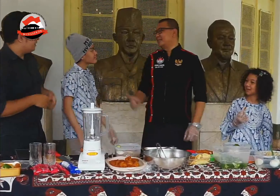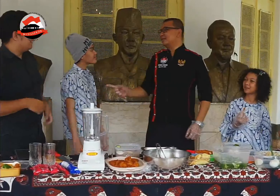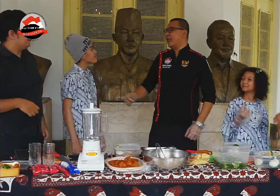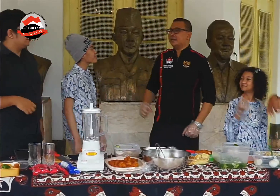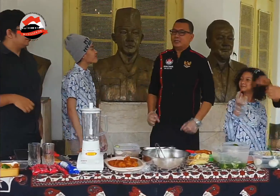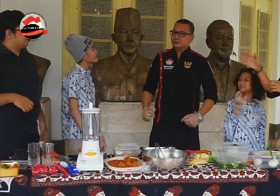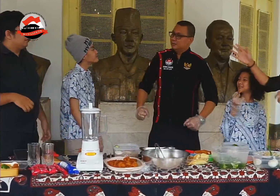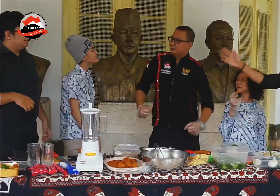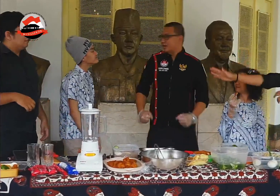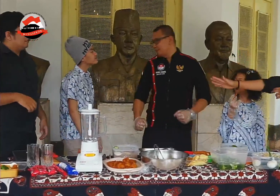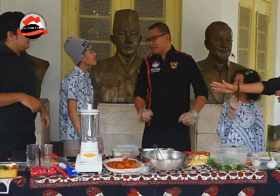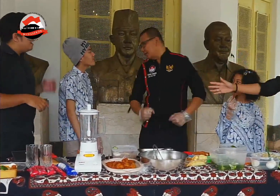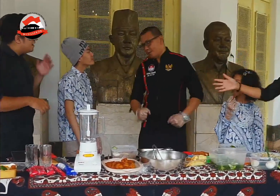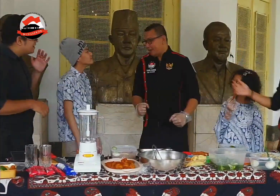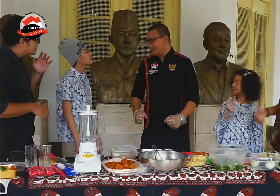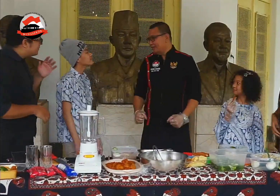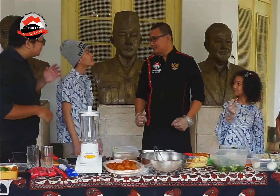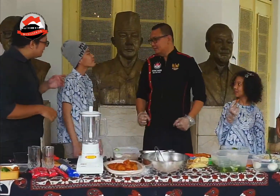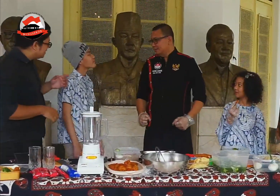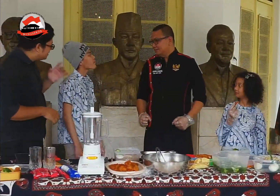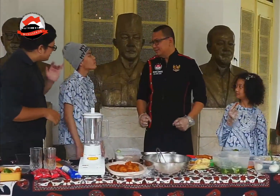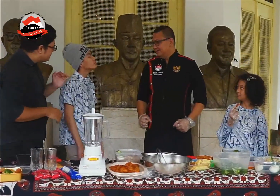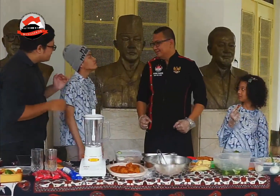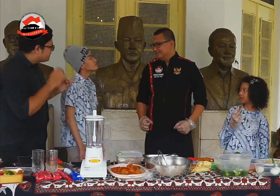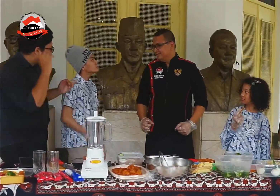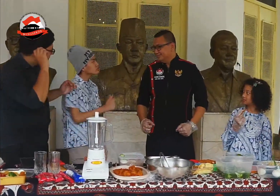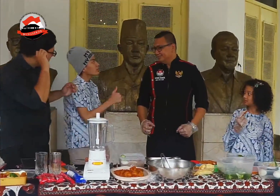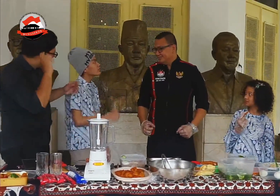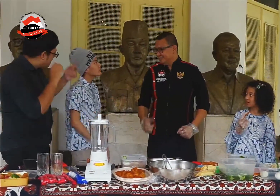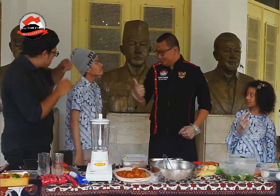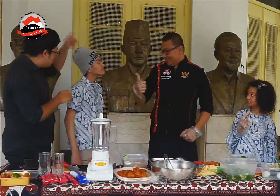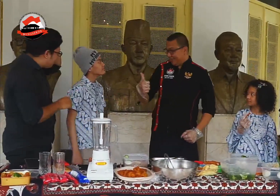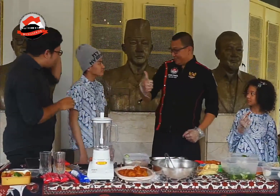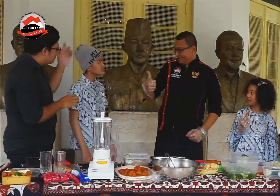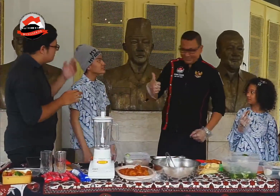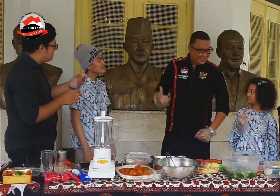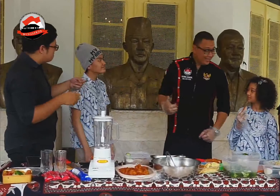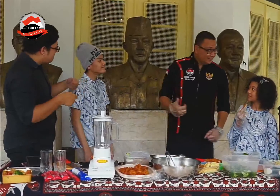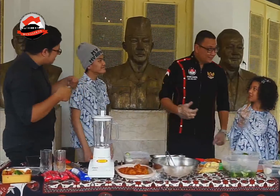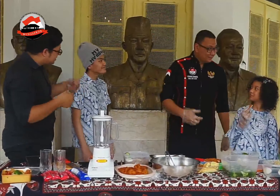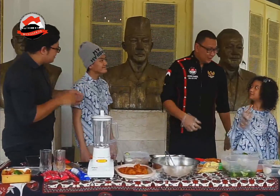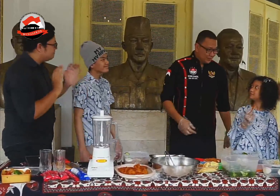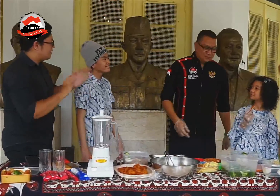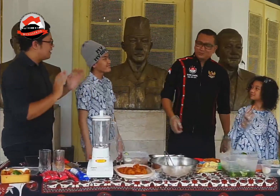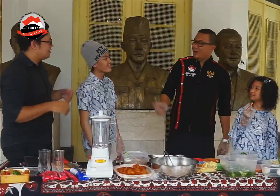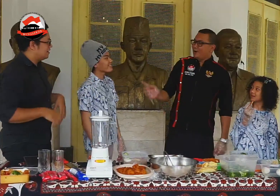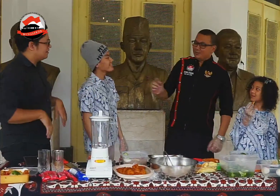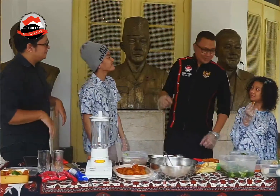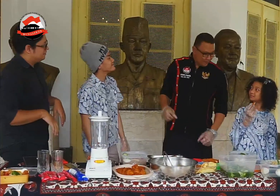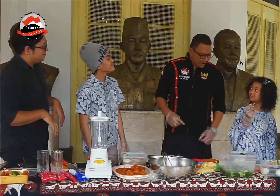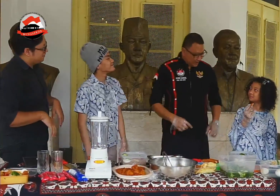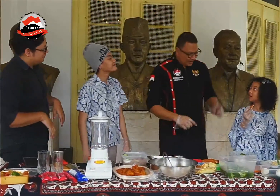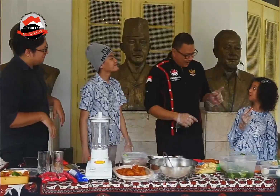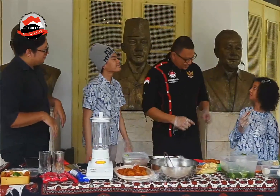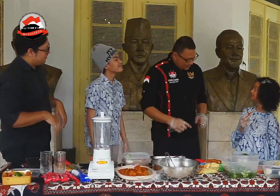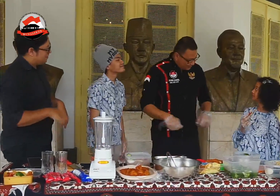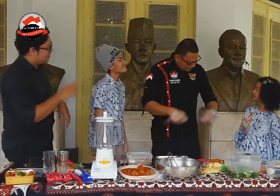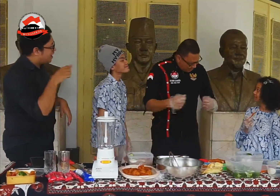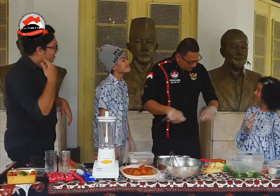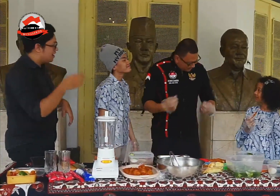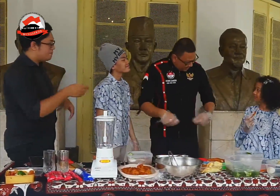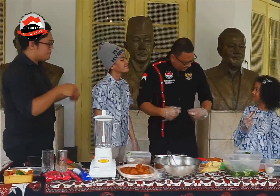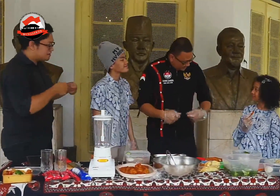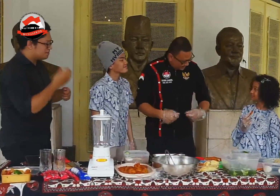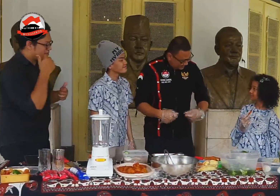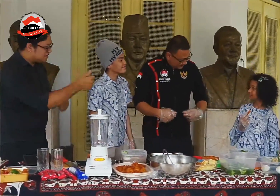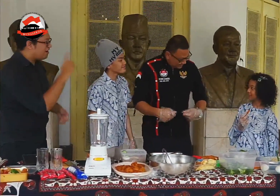Nah, jadi narinya nggak bisa hip hop lagi. Paul harus banyak-banyak masak kali ya, bisa. Chef ya. Ya. Biar gemuk. Paul harus bisa masak. Nada juga harus bisa